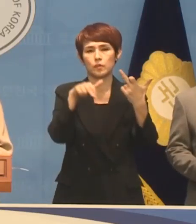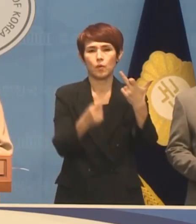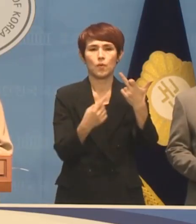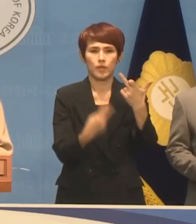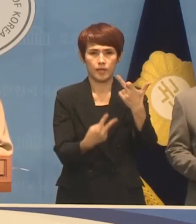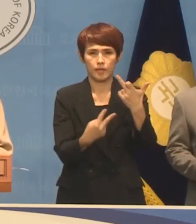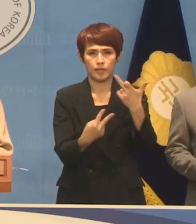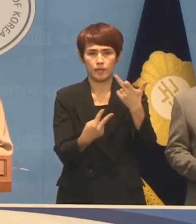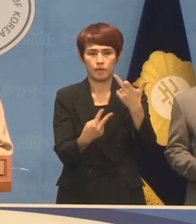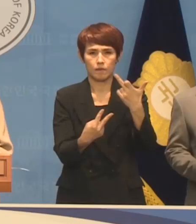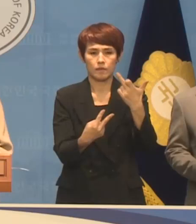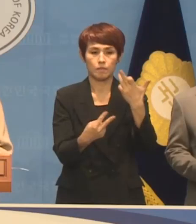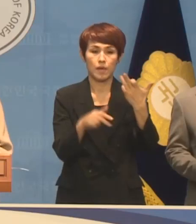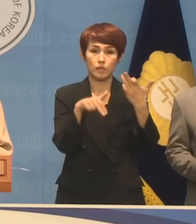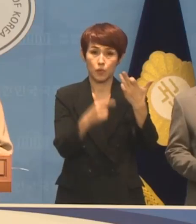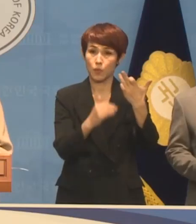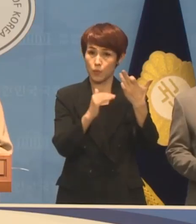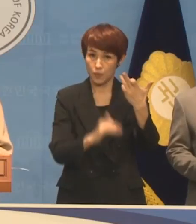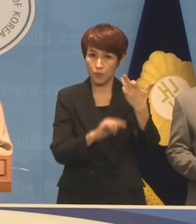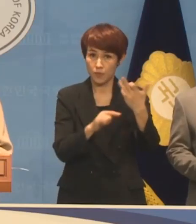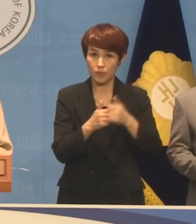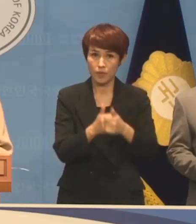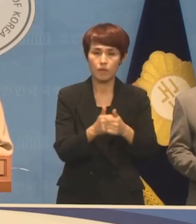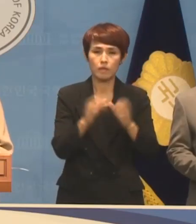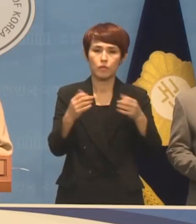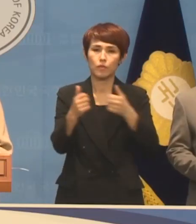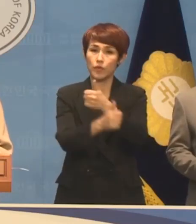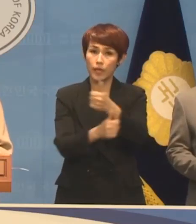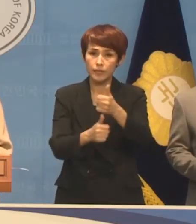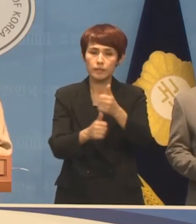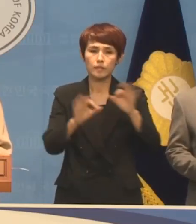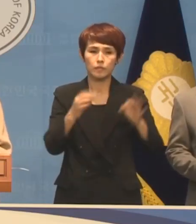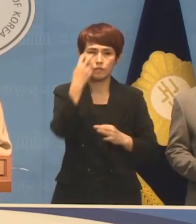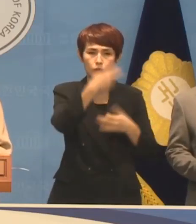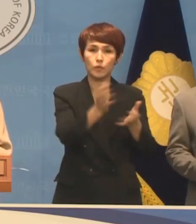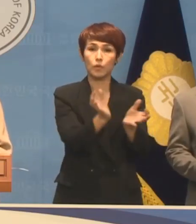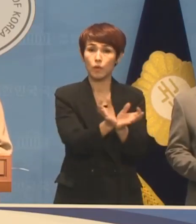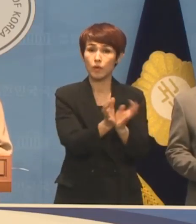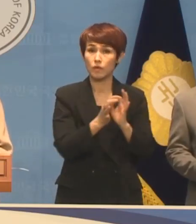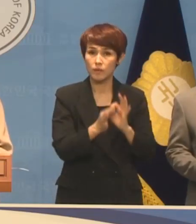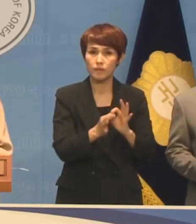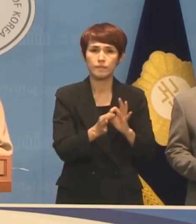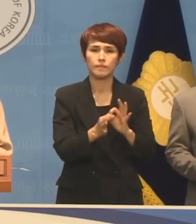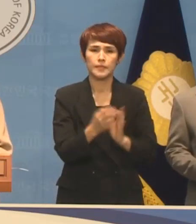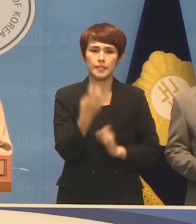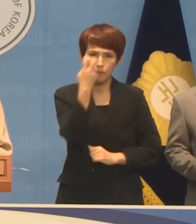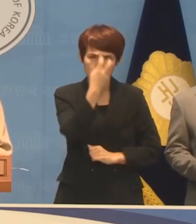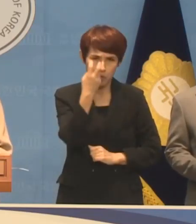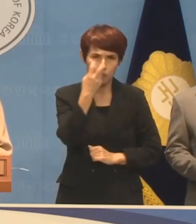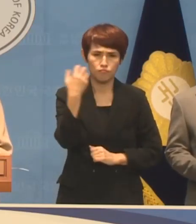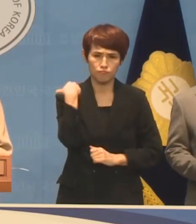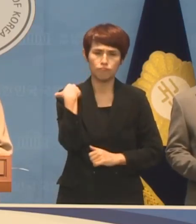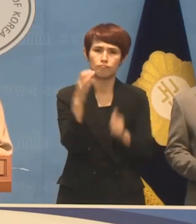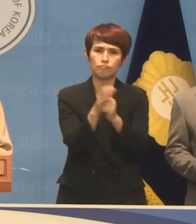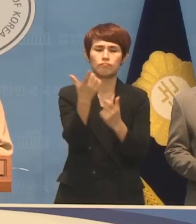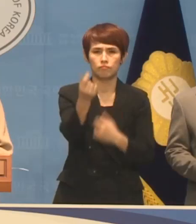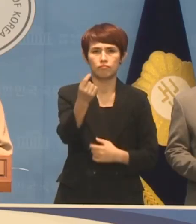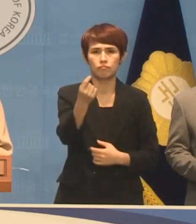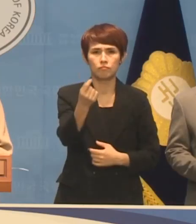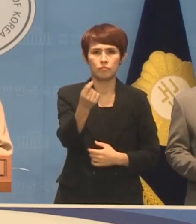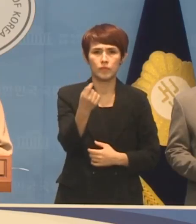2항과 18조에 의해 금융위원회는 금융감독원에 대한 지도 및 감독을 하여야 함에도